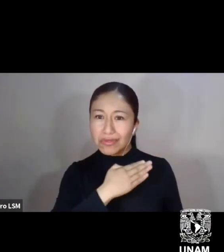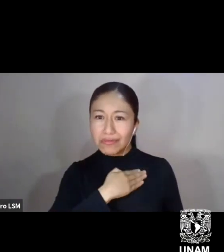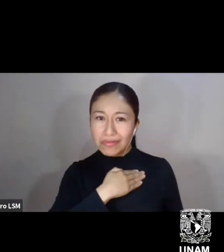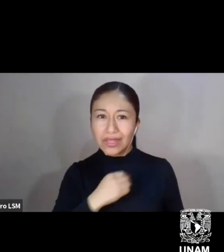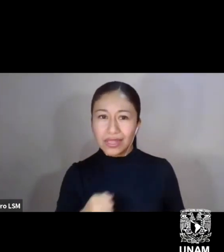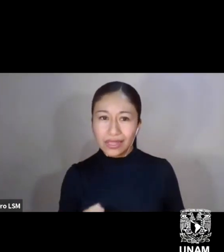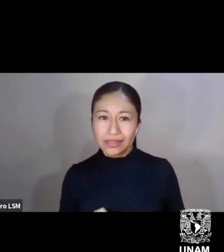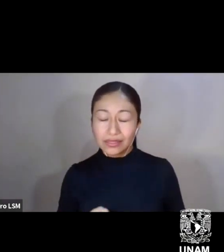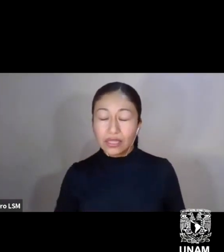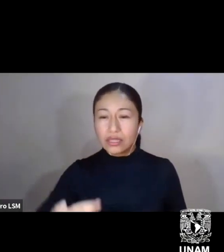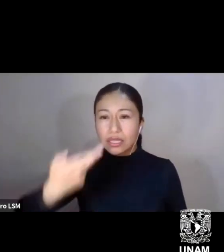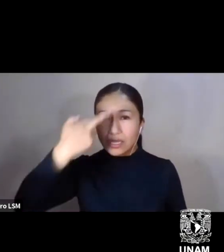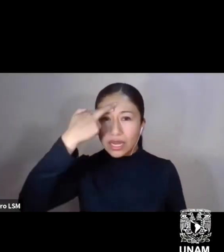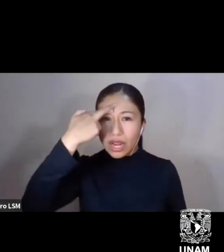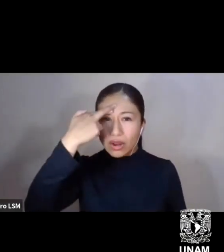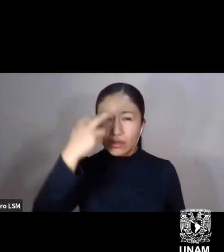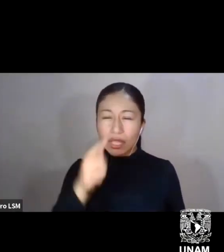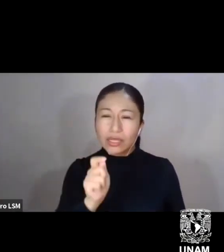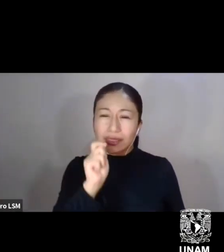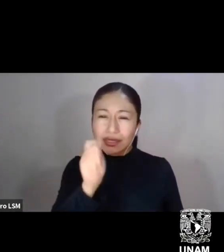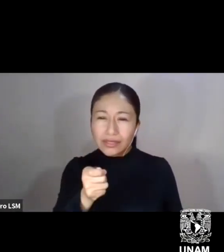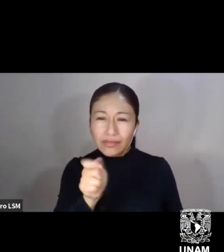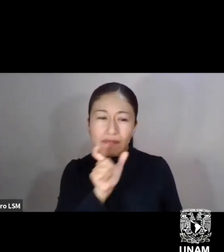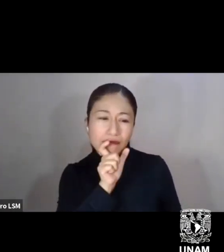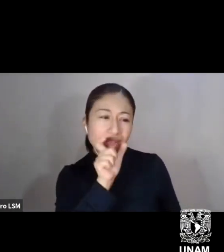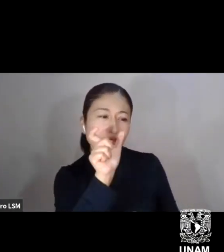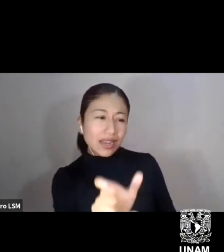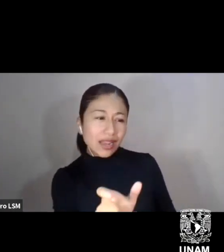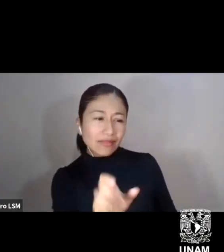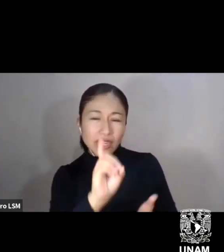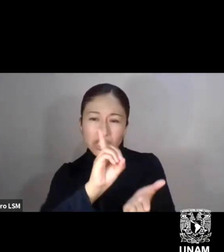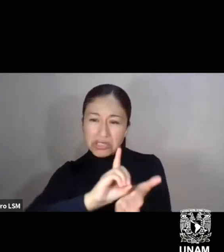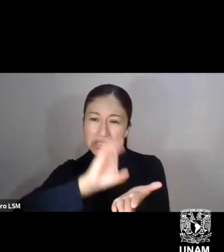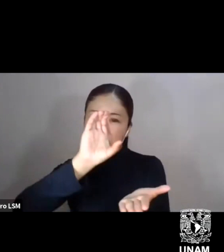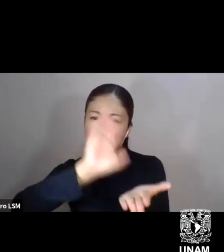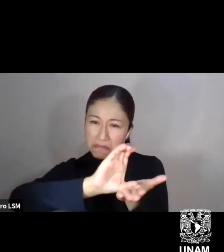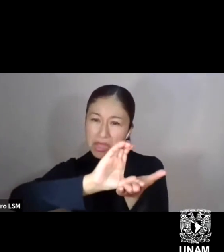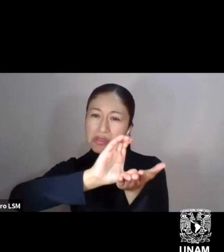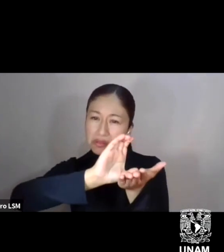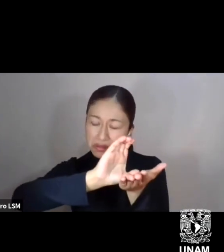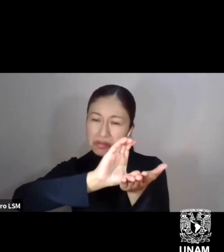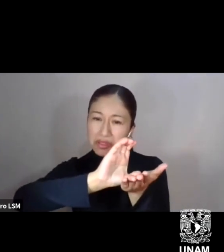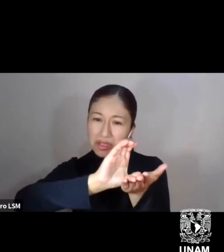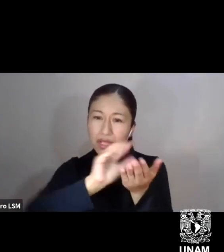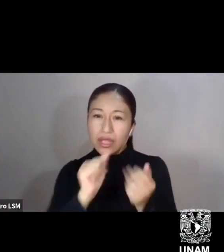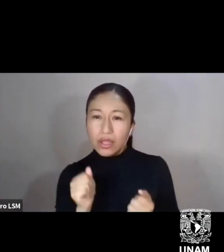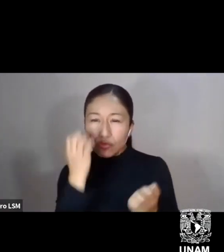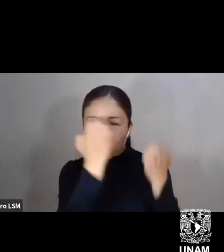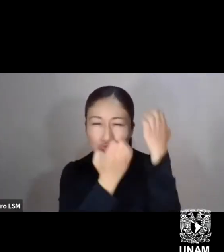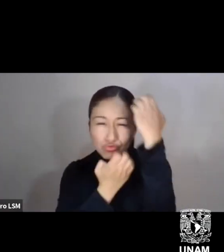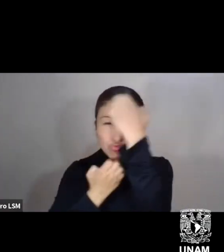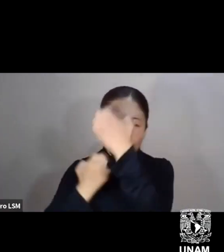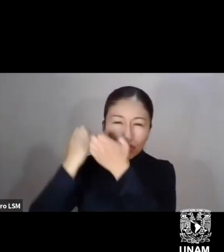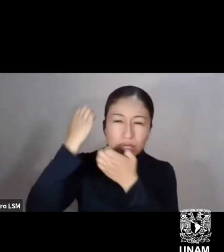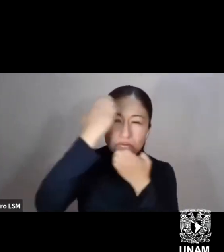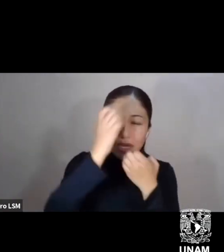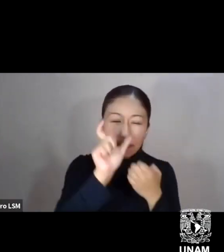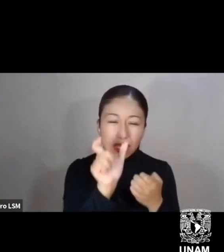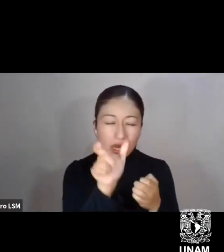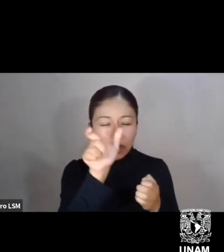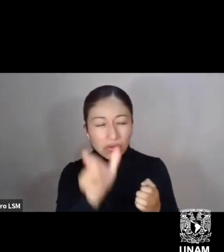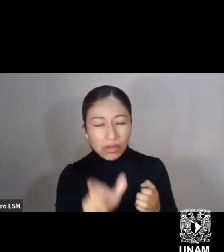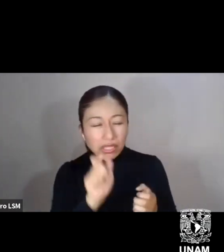tan importante que es la discapacidad, pero también haciendo análisis de categorías tan importantes hoy en